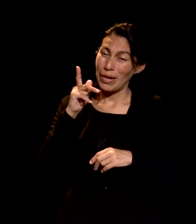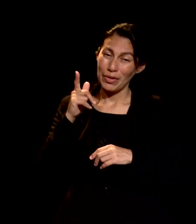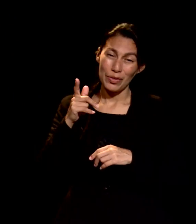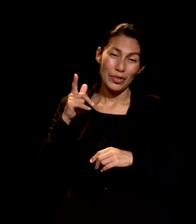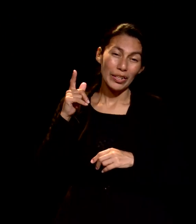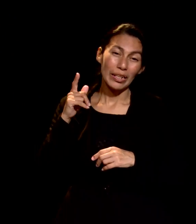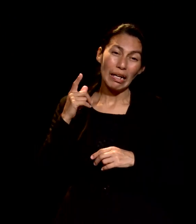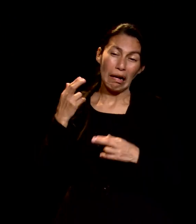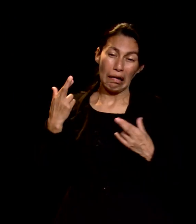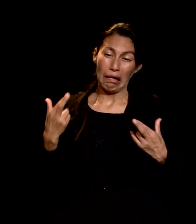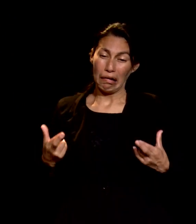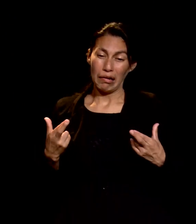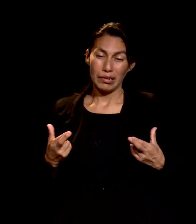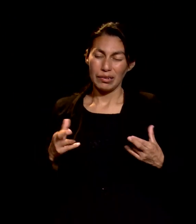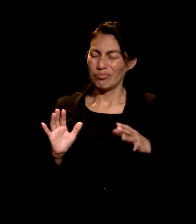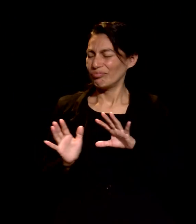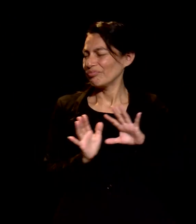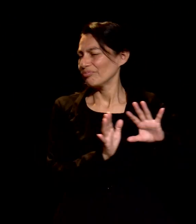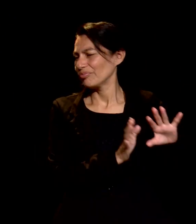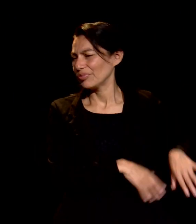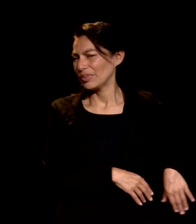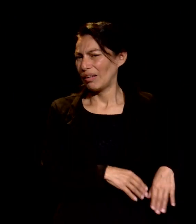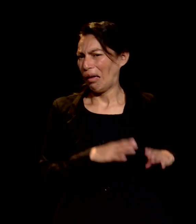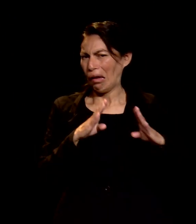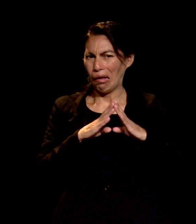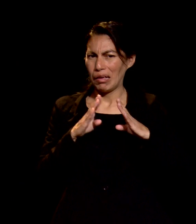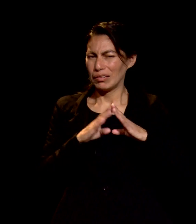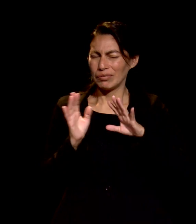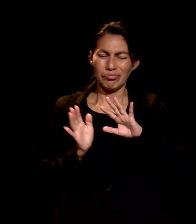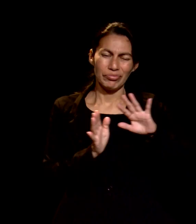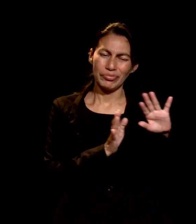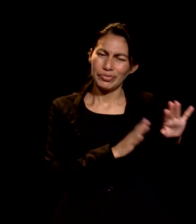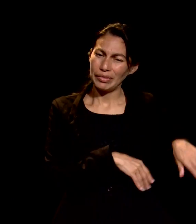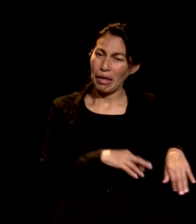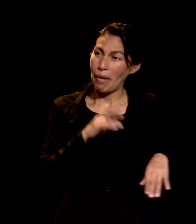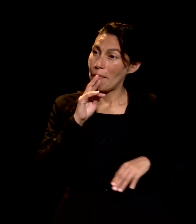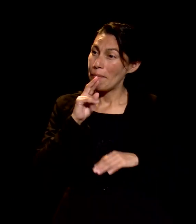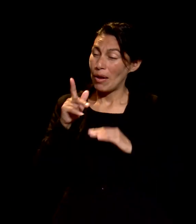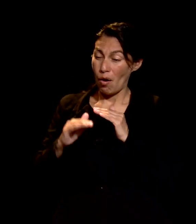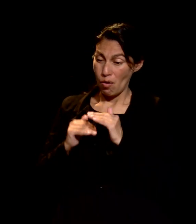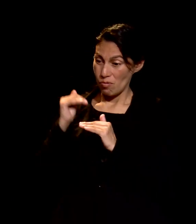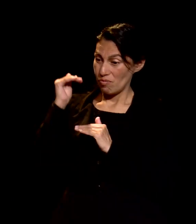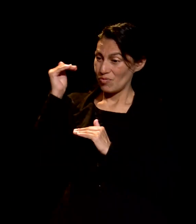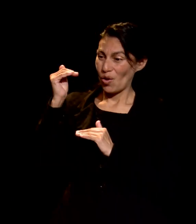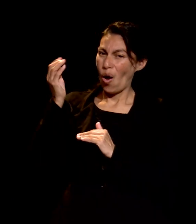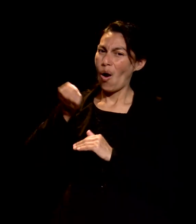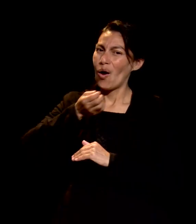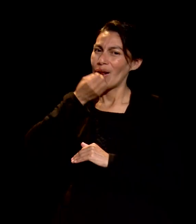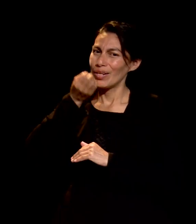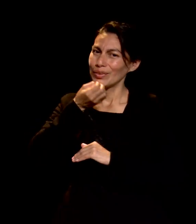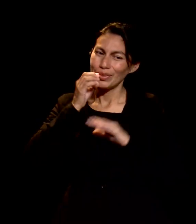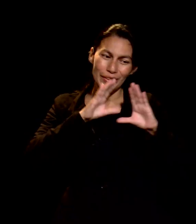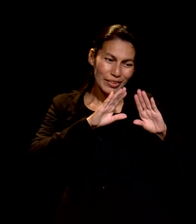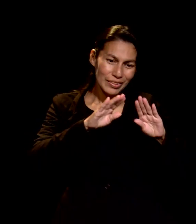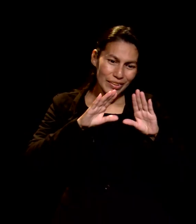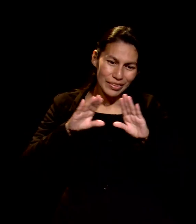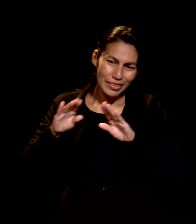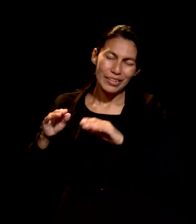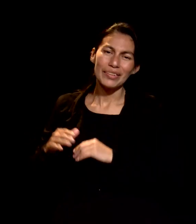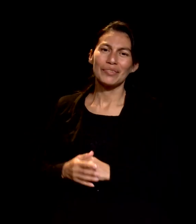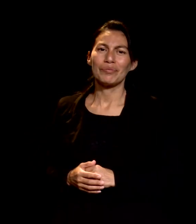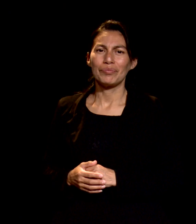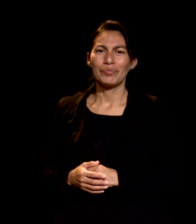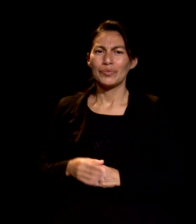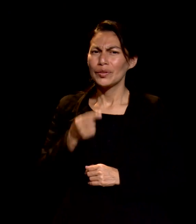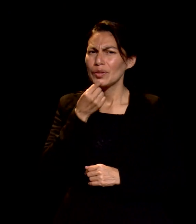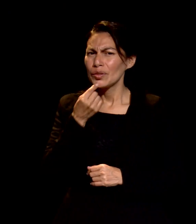riquezas y que terrenos y que casas. Es la mayor regalo que como padres podemos dar a